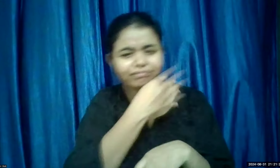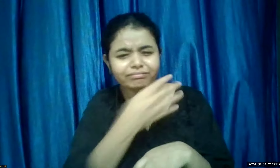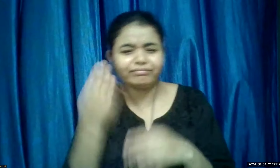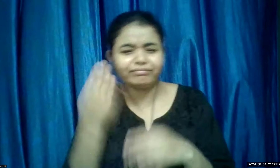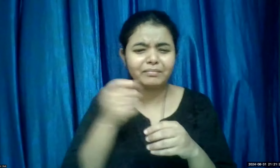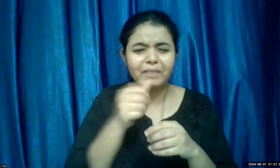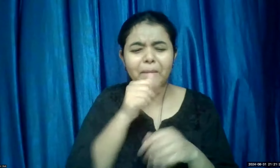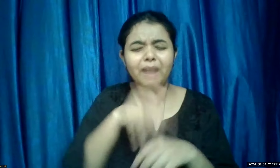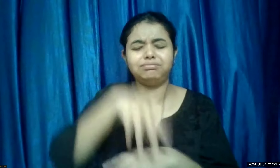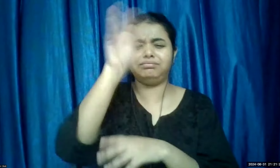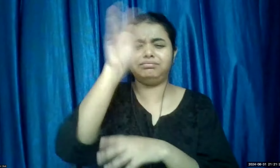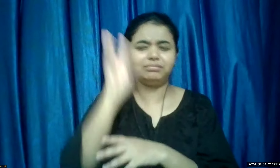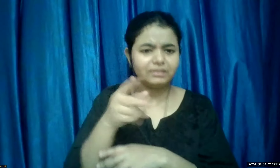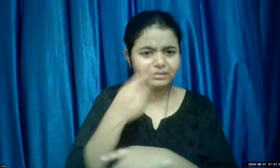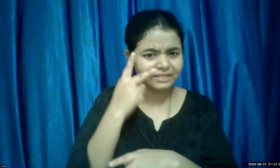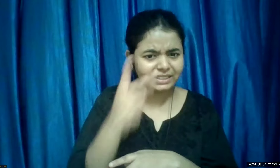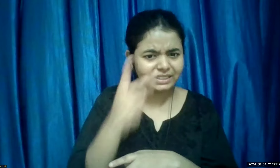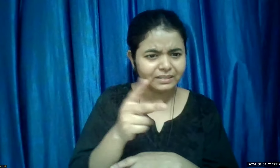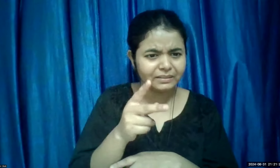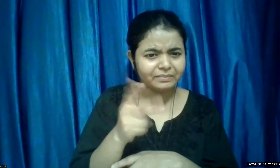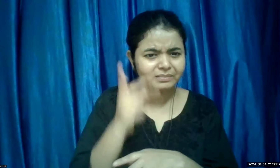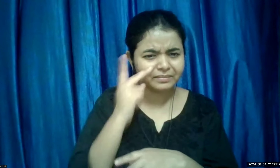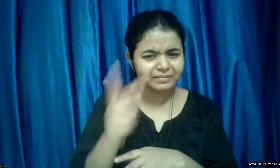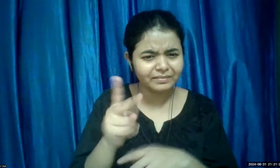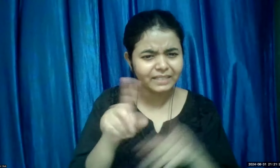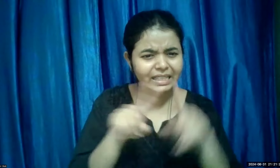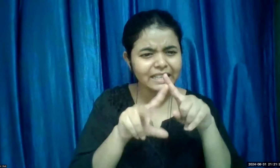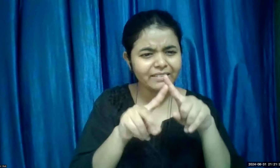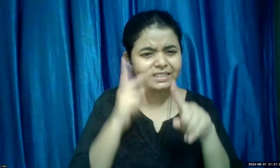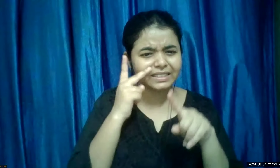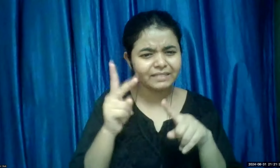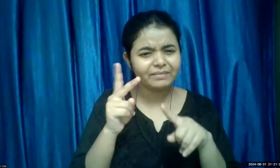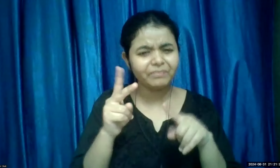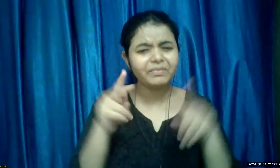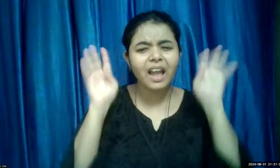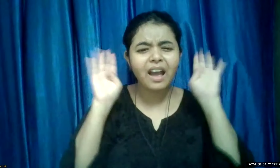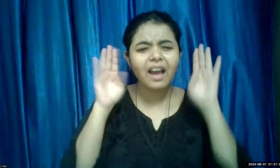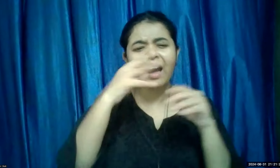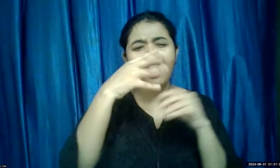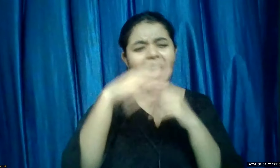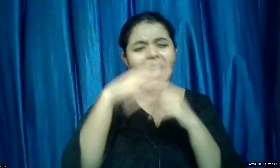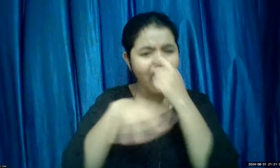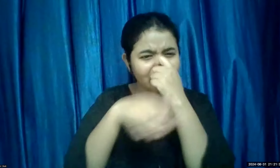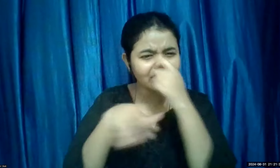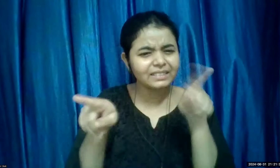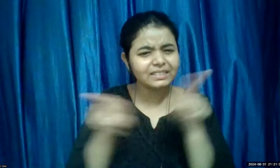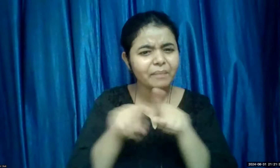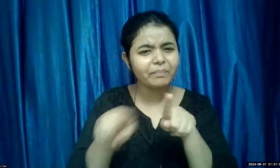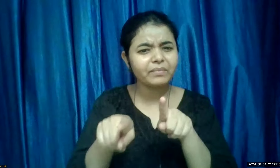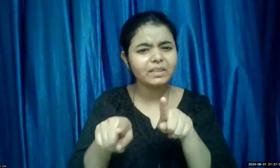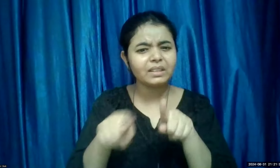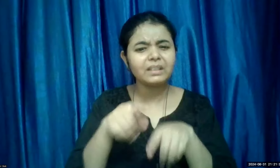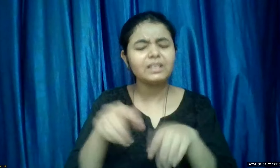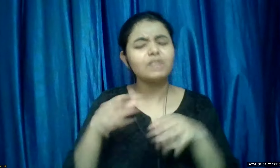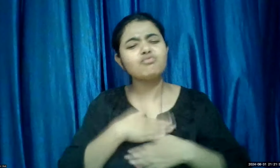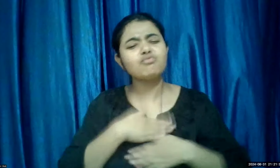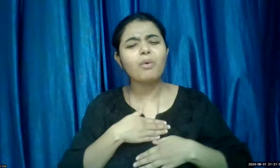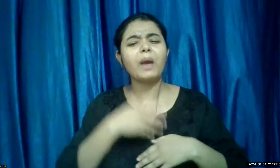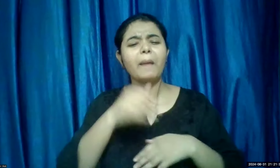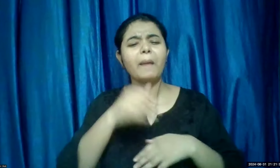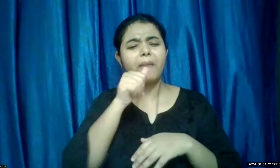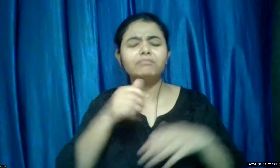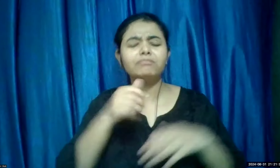बहुत पानी उड़ाता है वो, है ना। अगर आपने कभी टीवी में देखा होगा या गांव में आप रहते हैं तो आपने देखा होगा, खूब वो जो है पानी उड़ाता है, खूब मस्ती करता है।